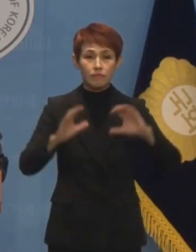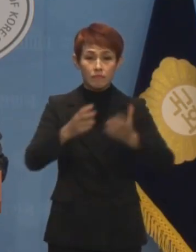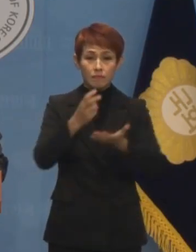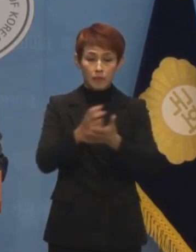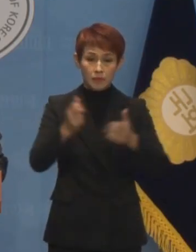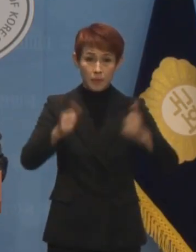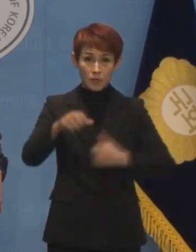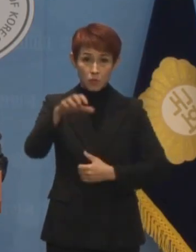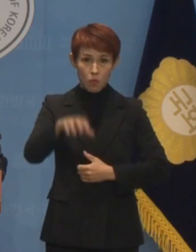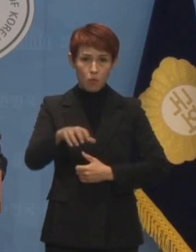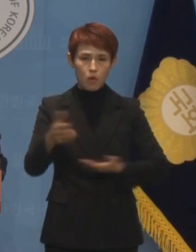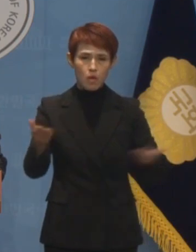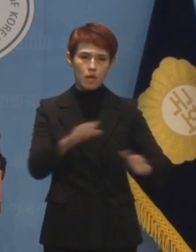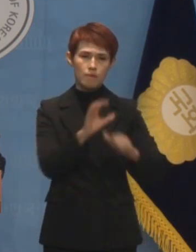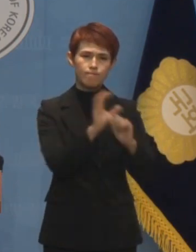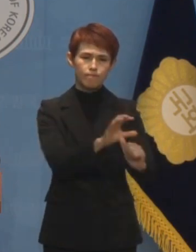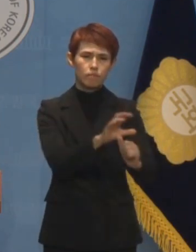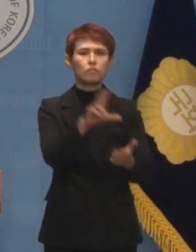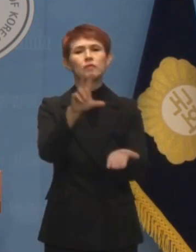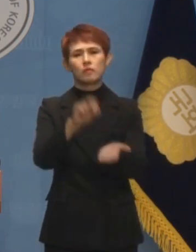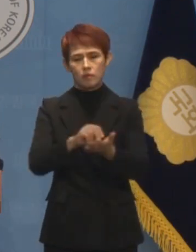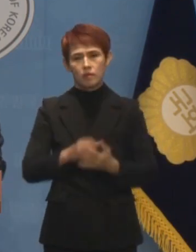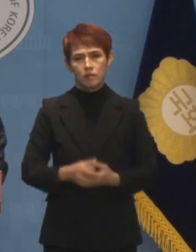헌법재판소 기능마비와 관련된 논평입니다.